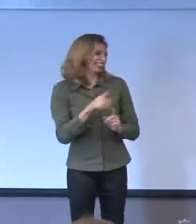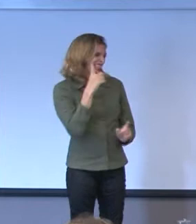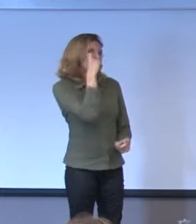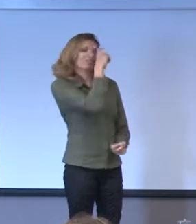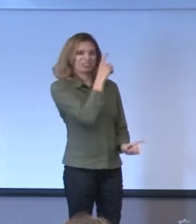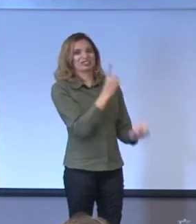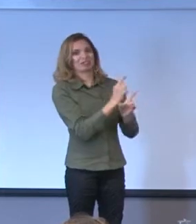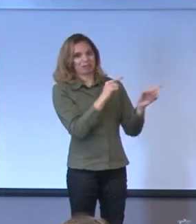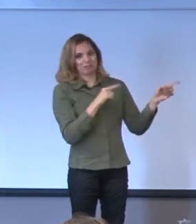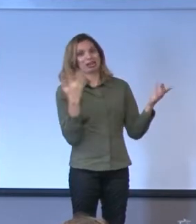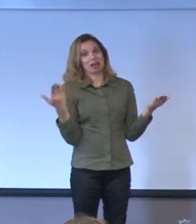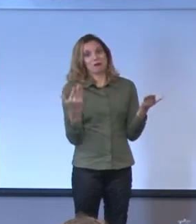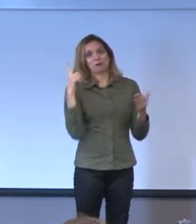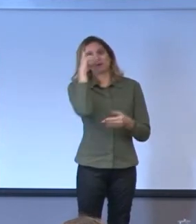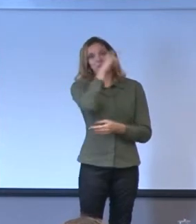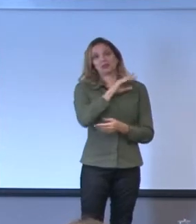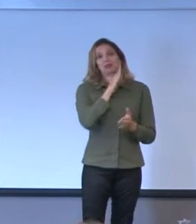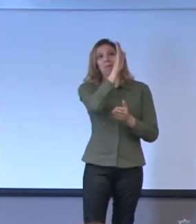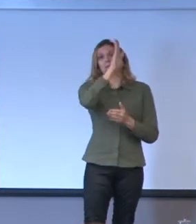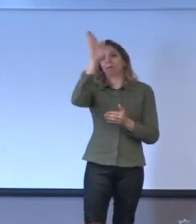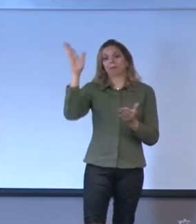aqui agora, hoje em dia,